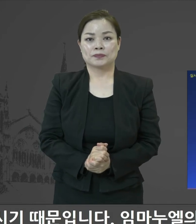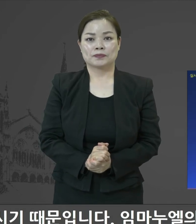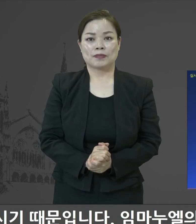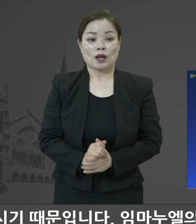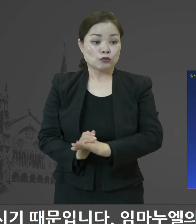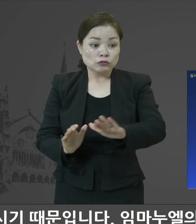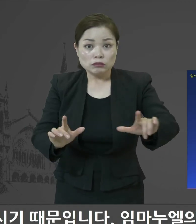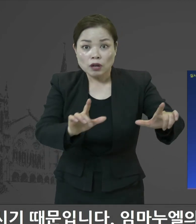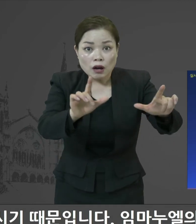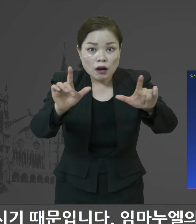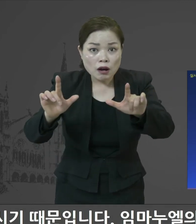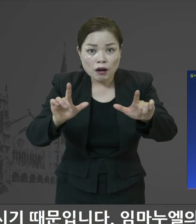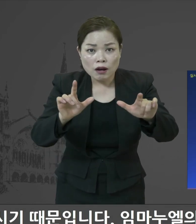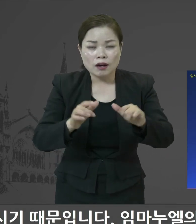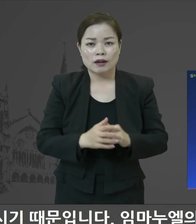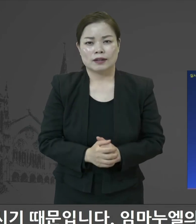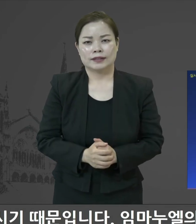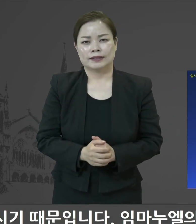우리는 살아가면서